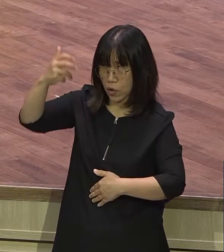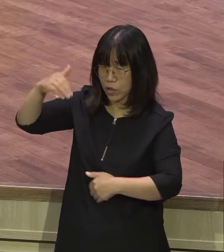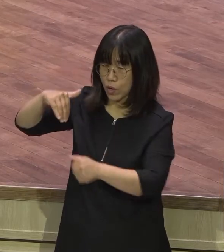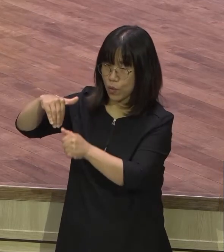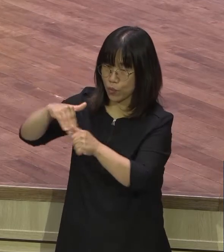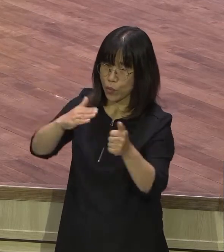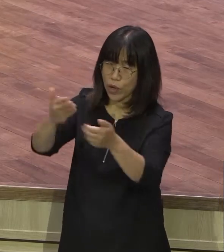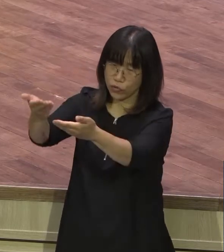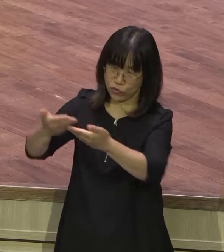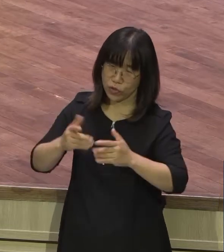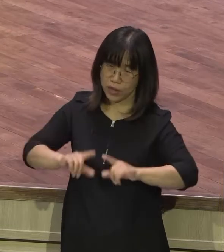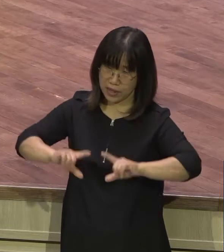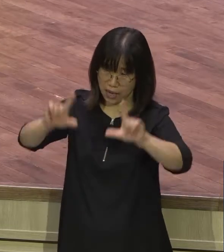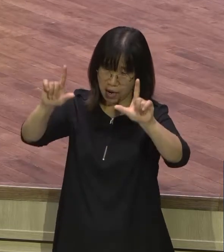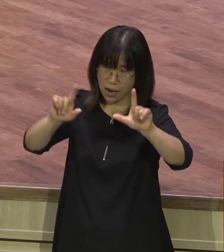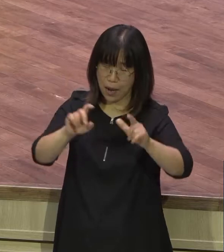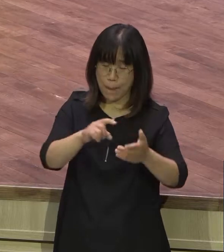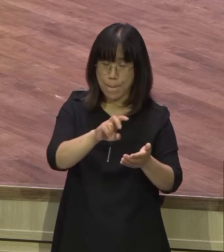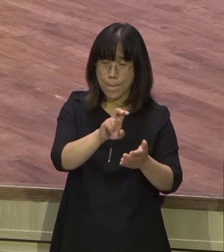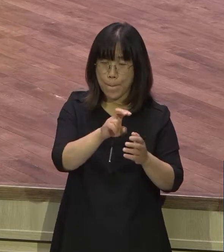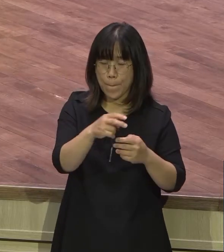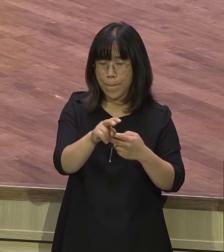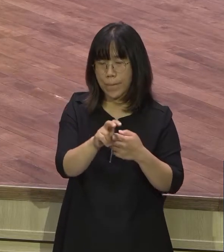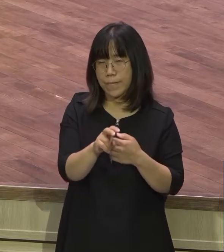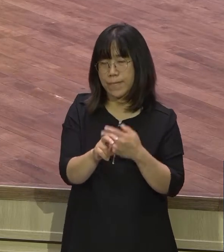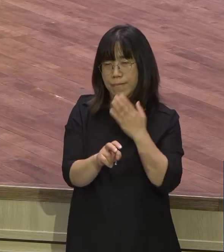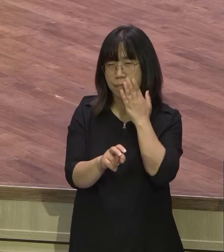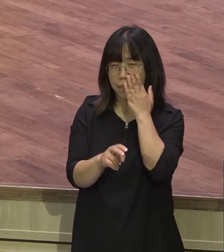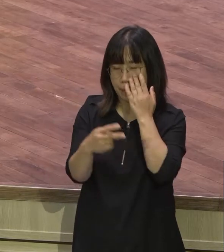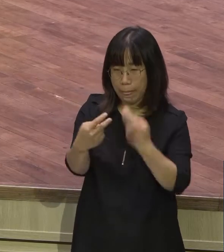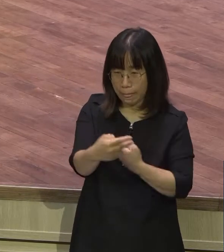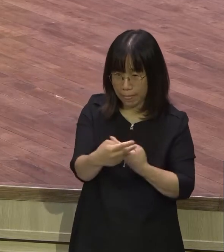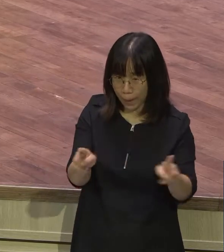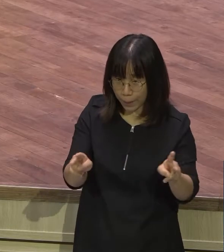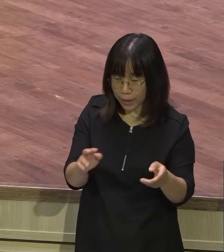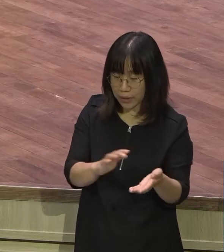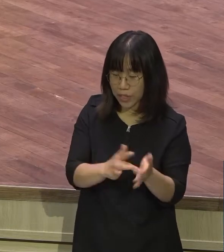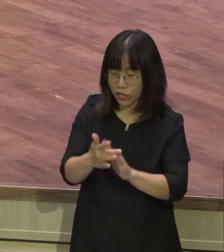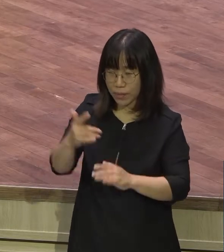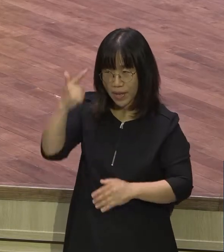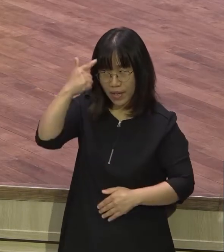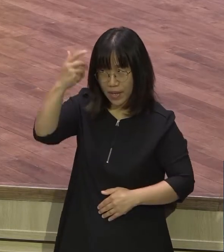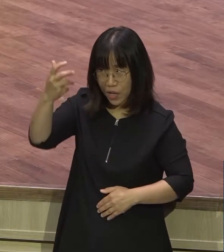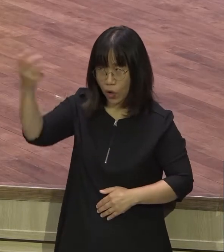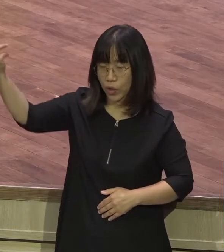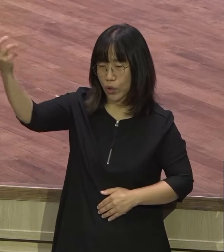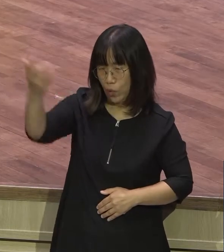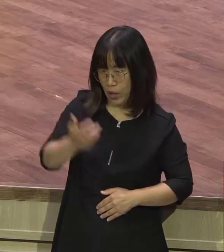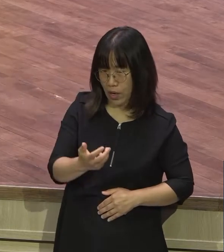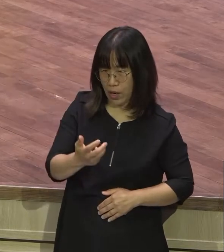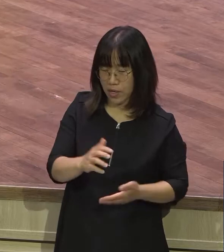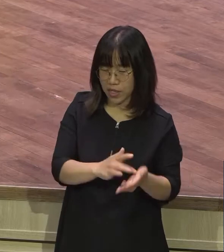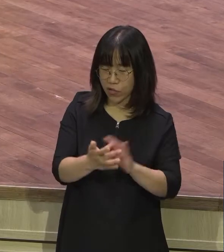마가다르빵에 세수가 성천하시고 예수 영이 왔잖아요 성령이 오셨잖아요